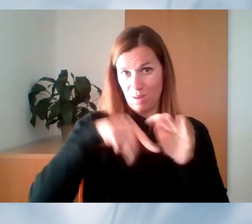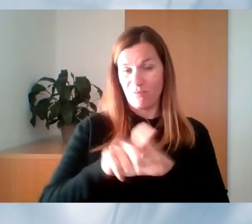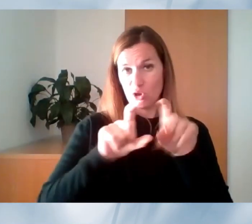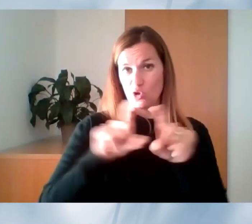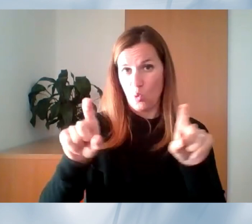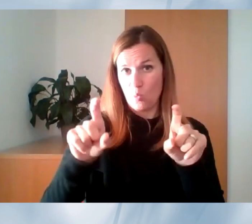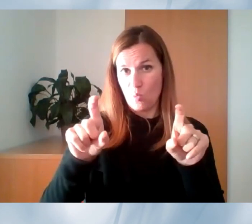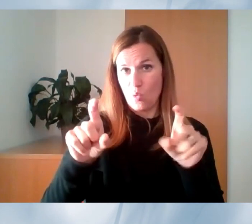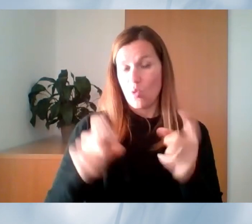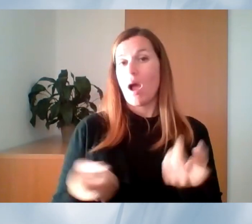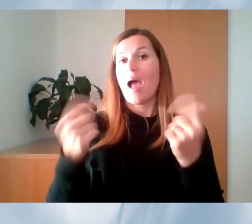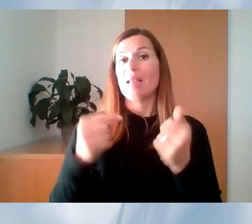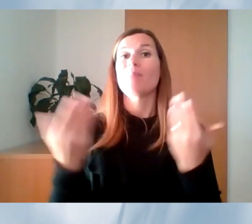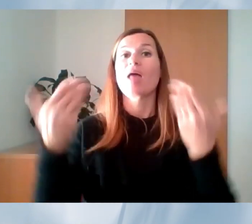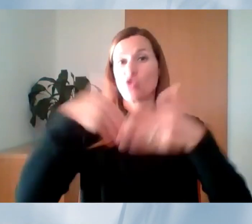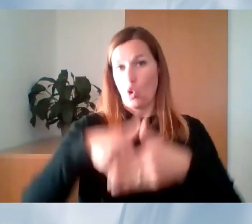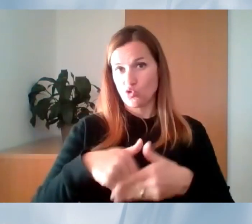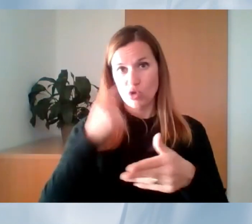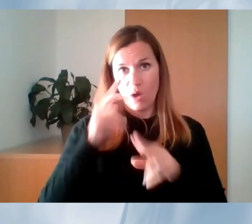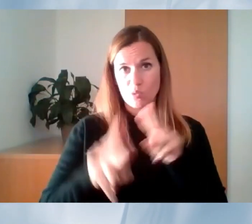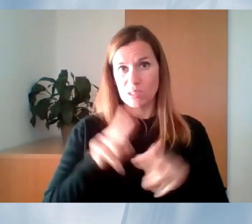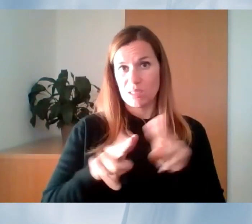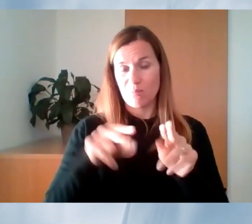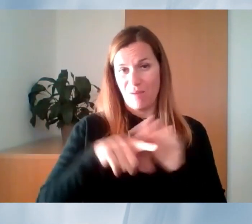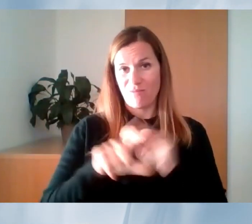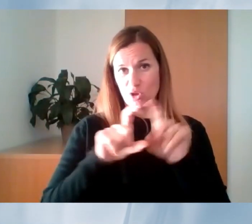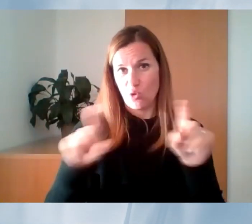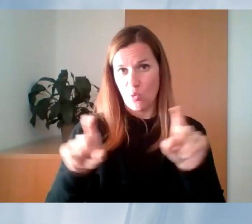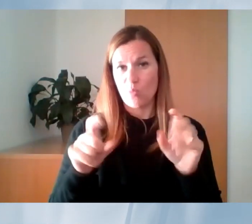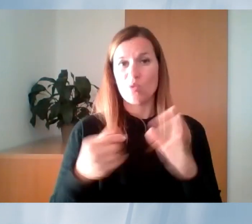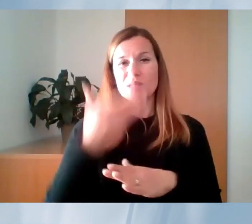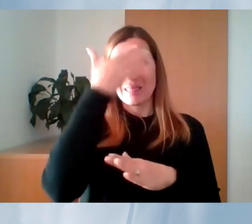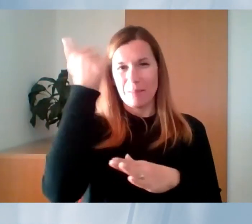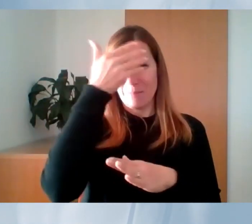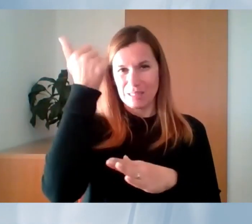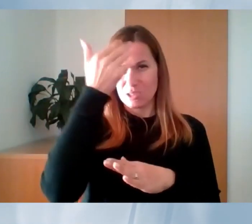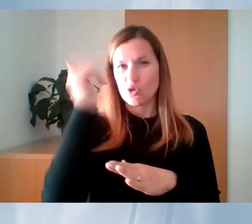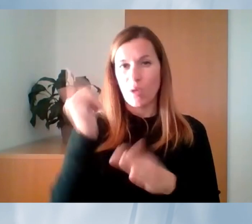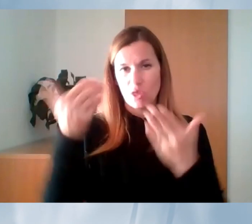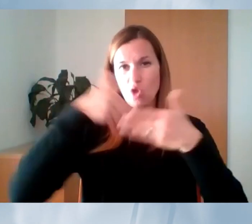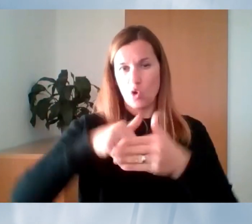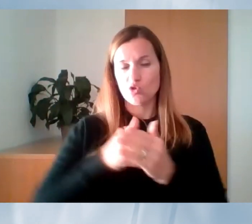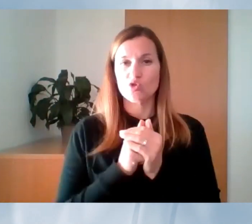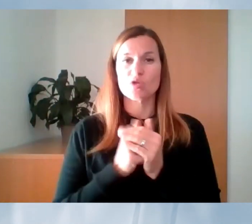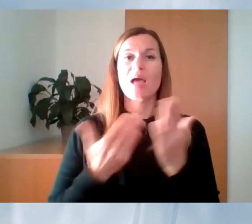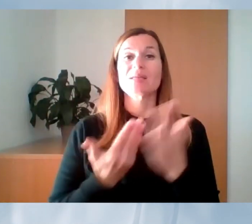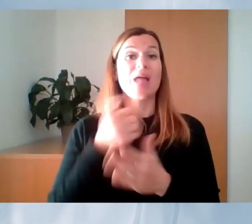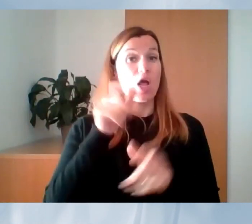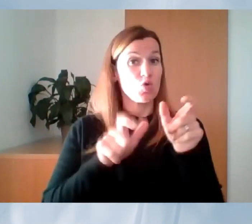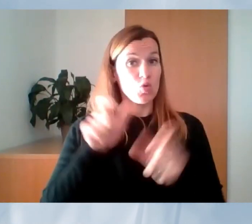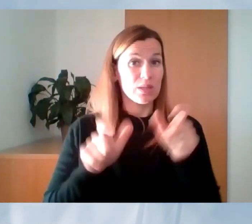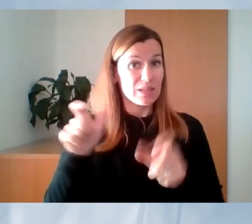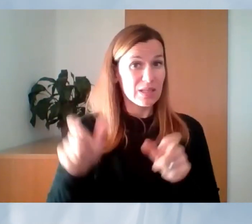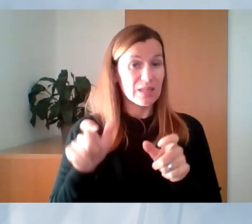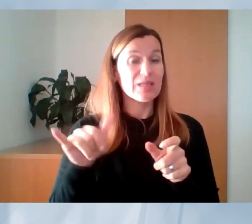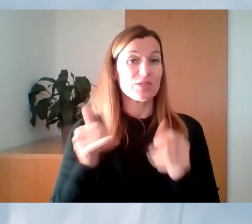dnevna oskrba v domu ali pa nočna oskrba v domu, za demenco nočna.